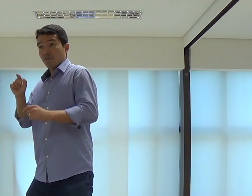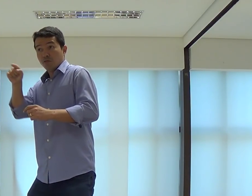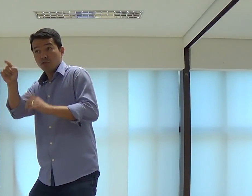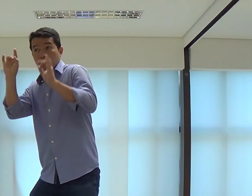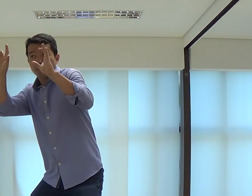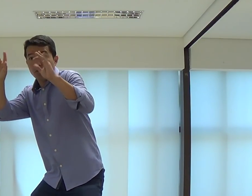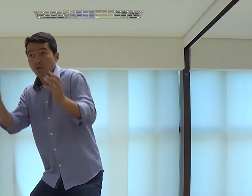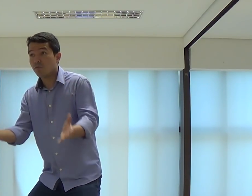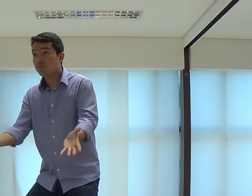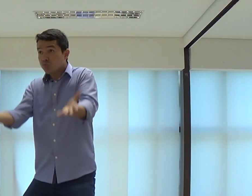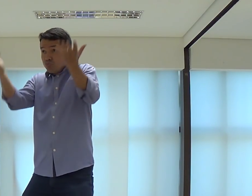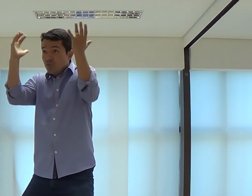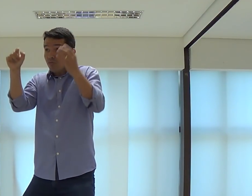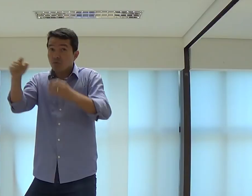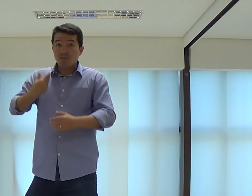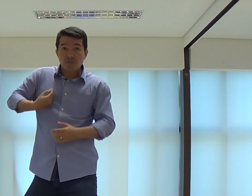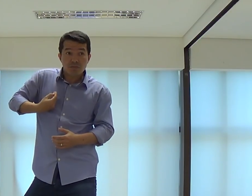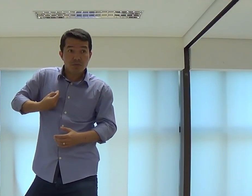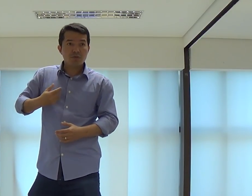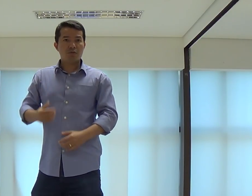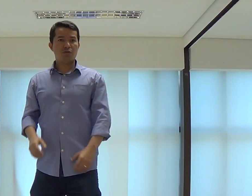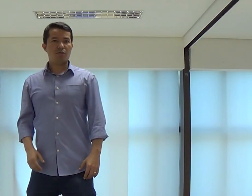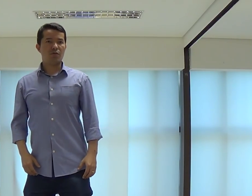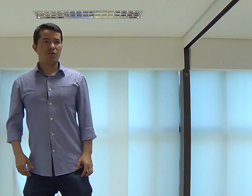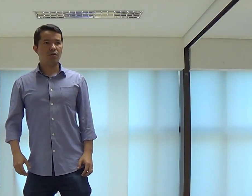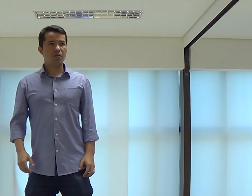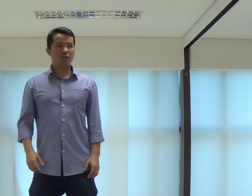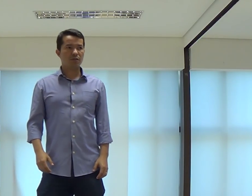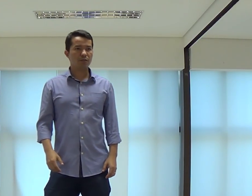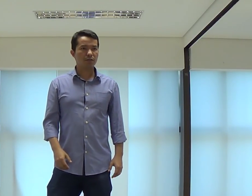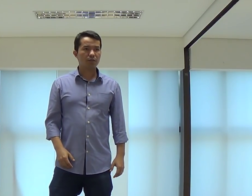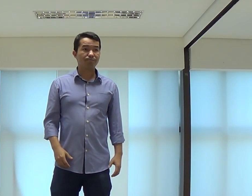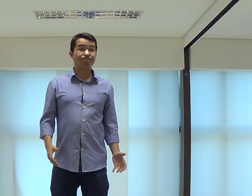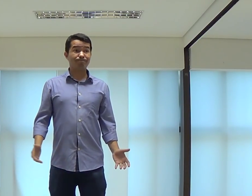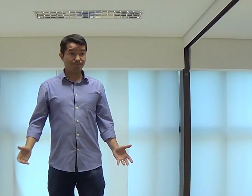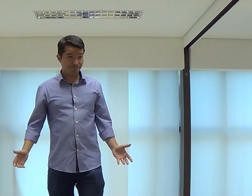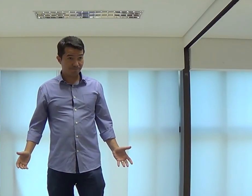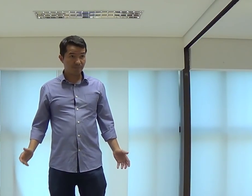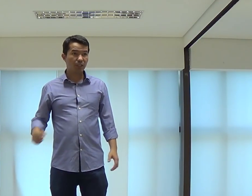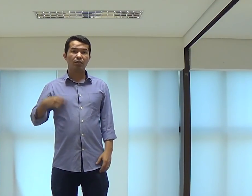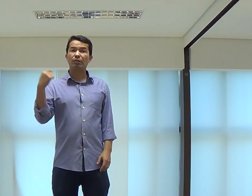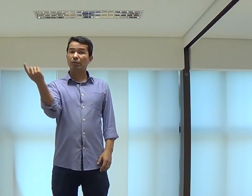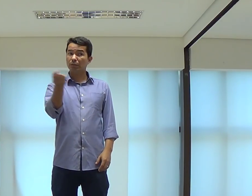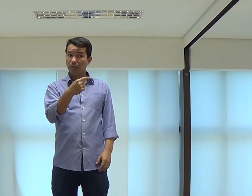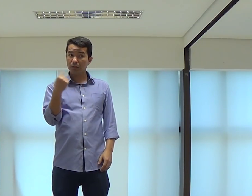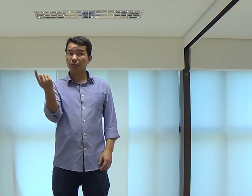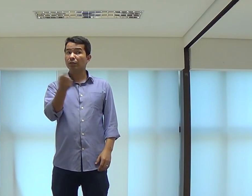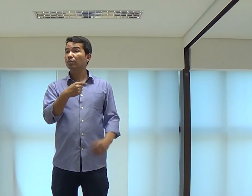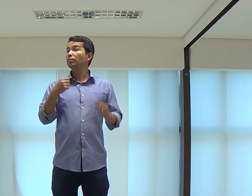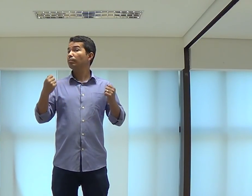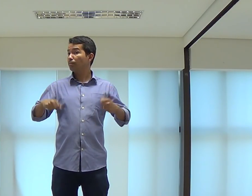sabia que Natal é isso? É, você é especial, sua vida é importante. É assim que a gente tem que